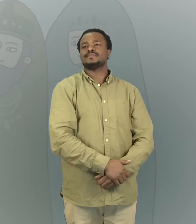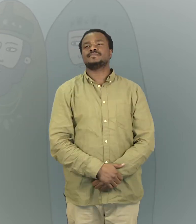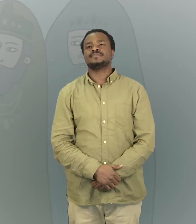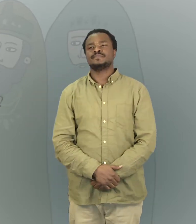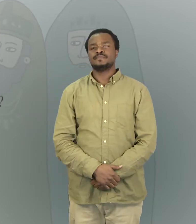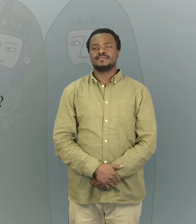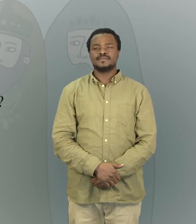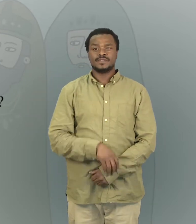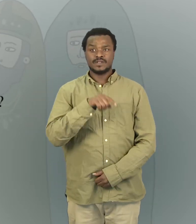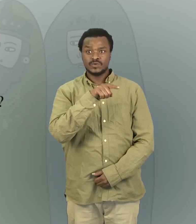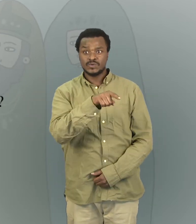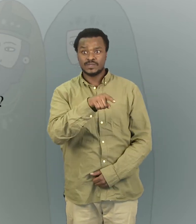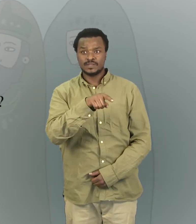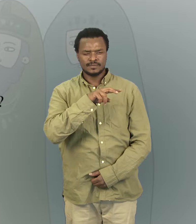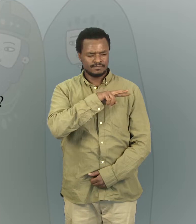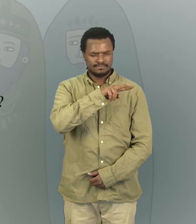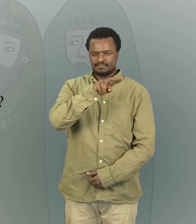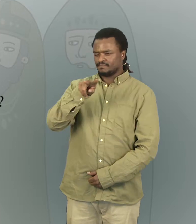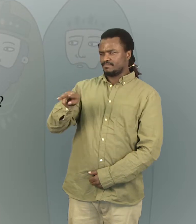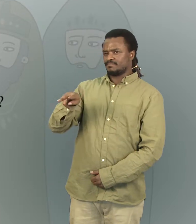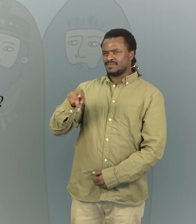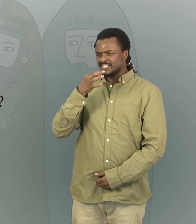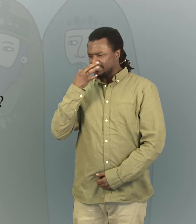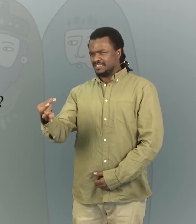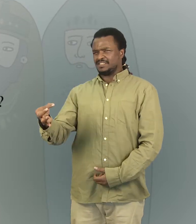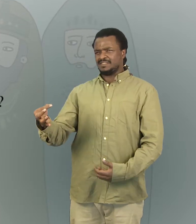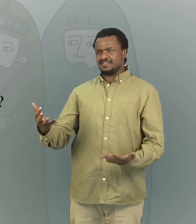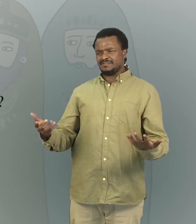en voyant cela jean leur dit